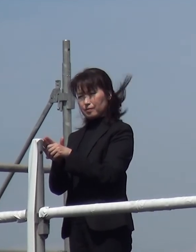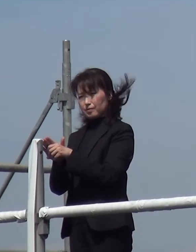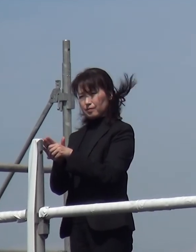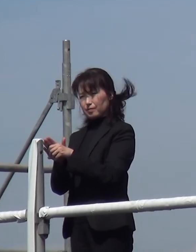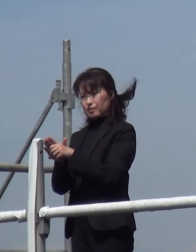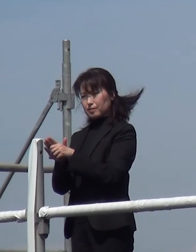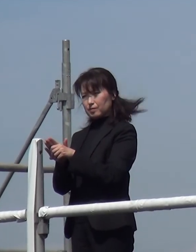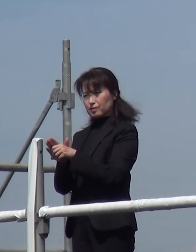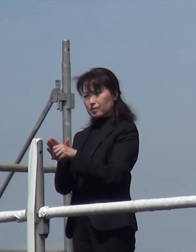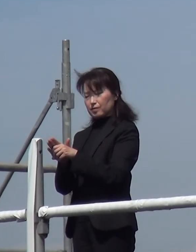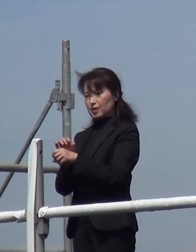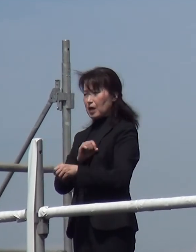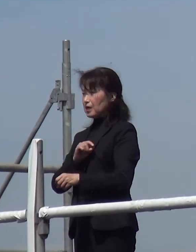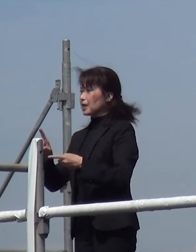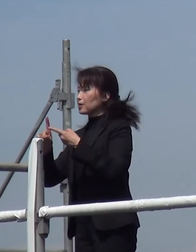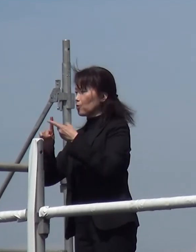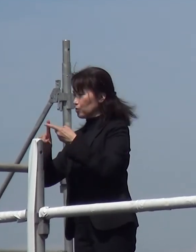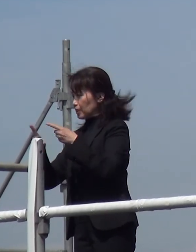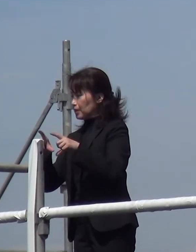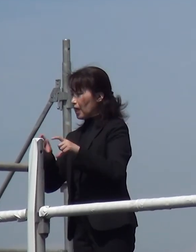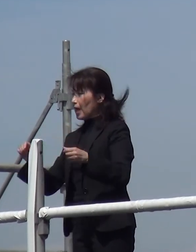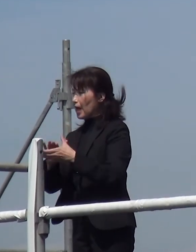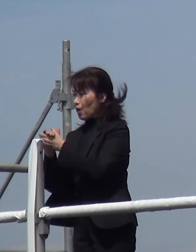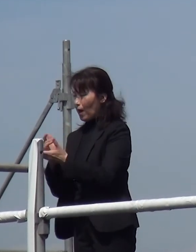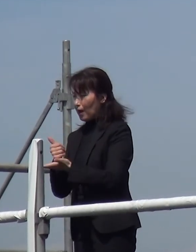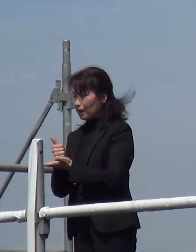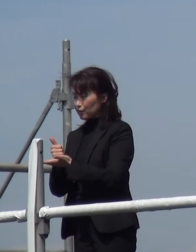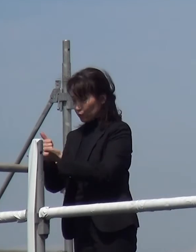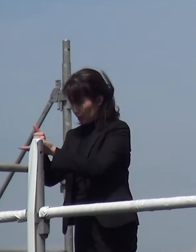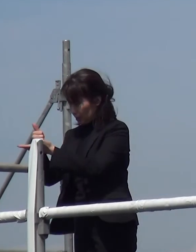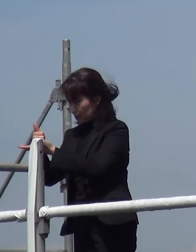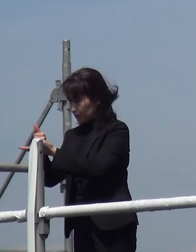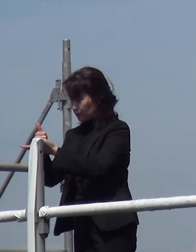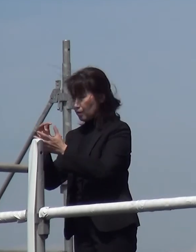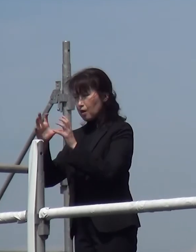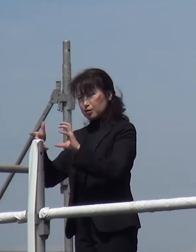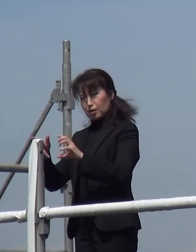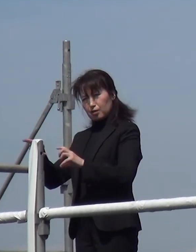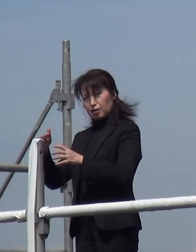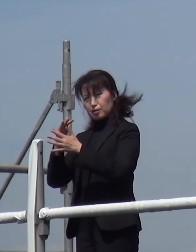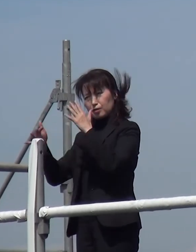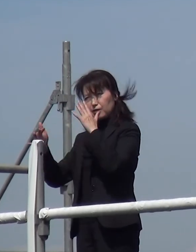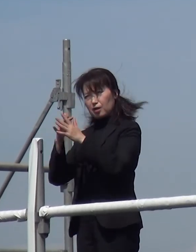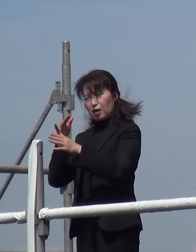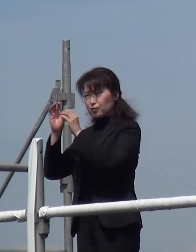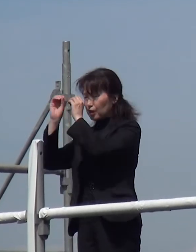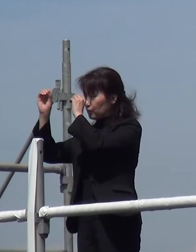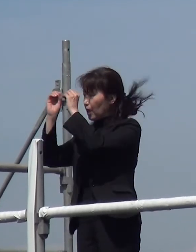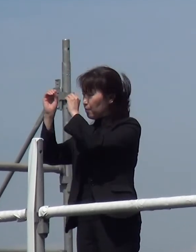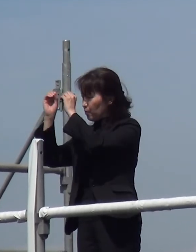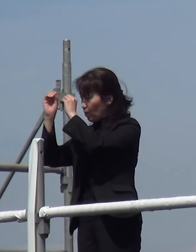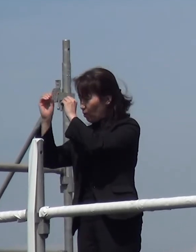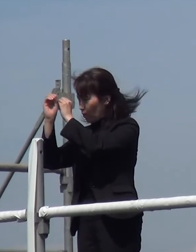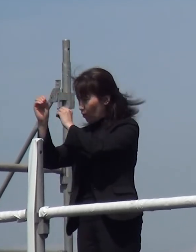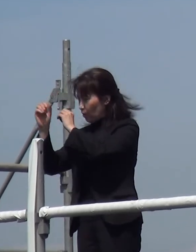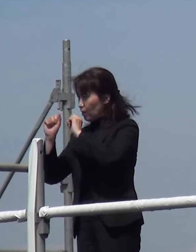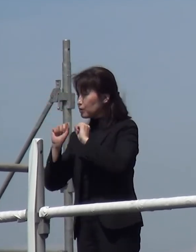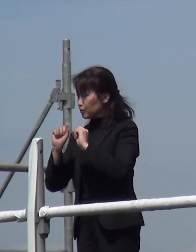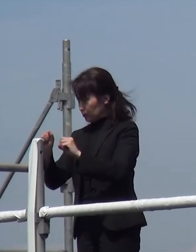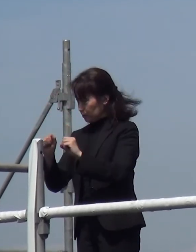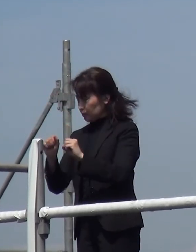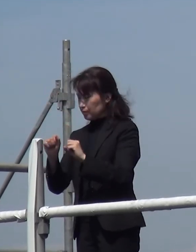積極的な平和主義の世界中で戦いをする憲法というものにするんだ